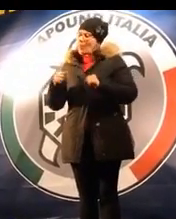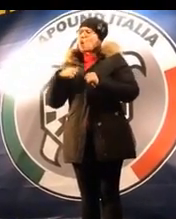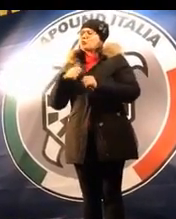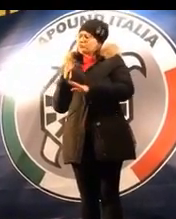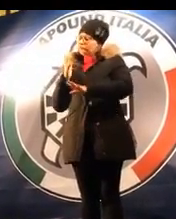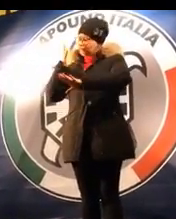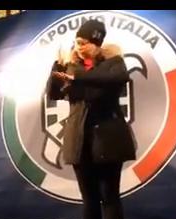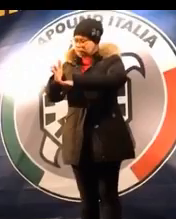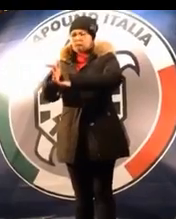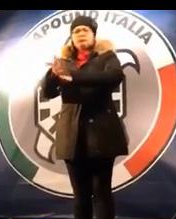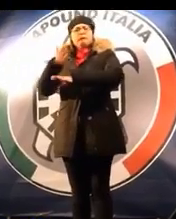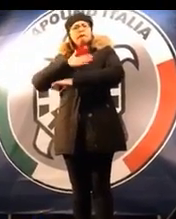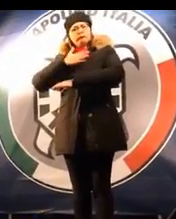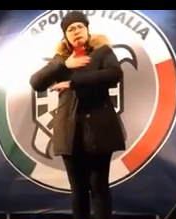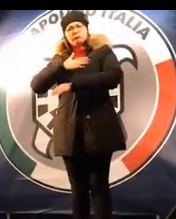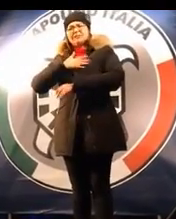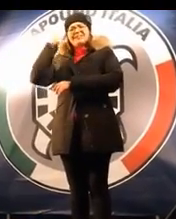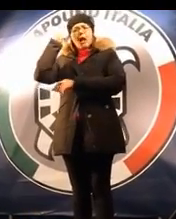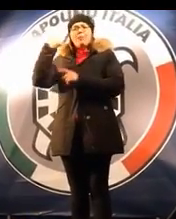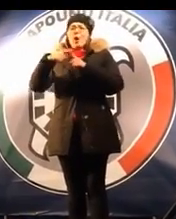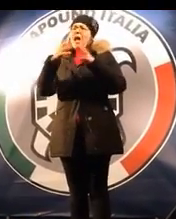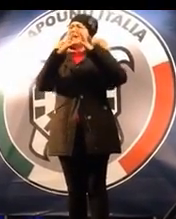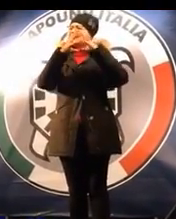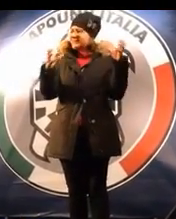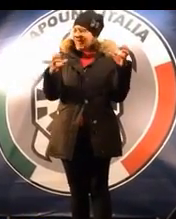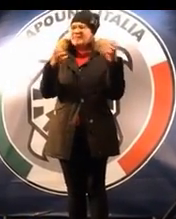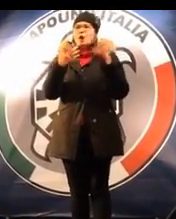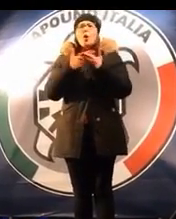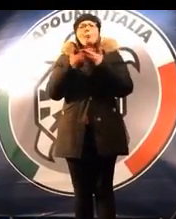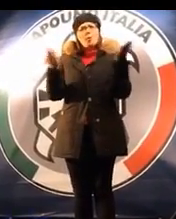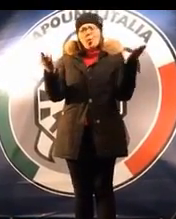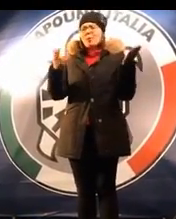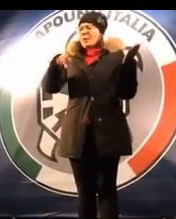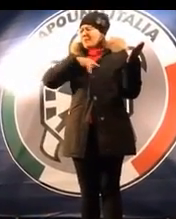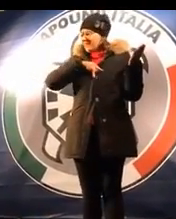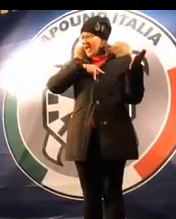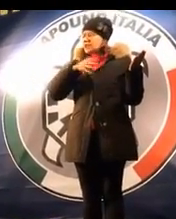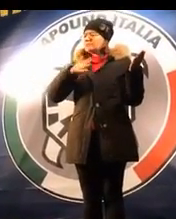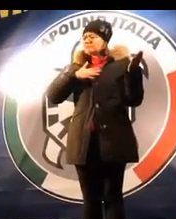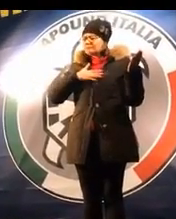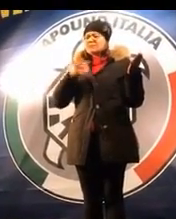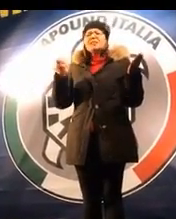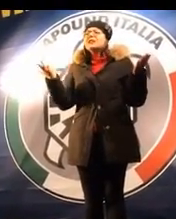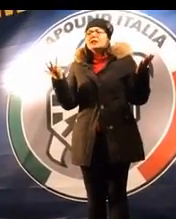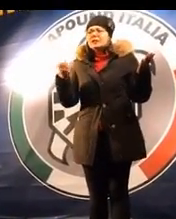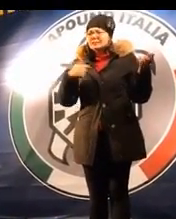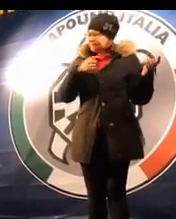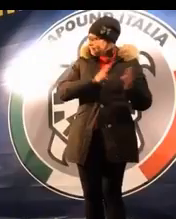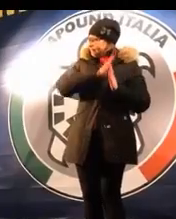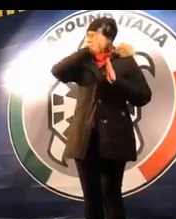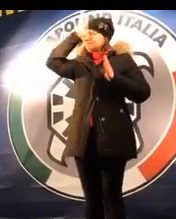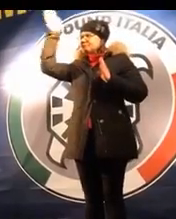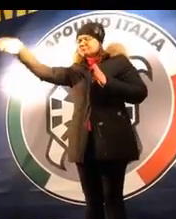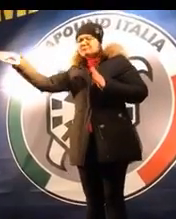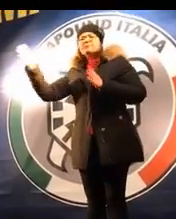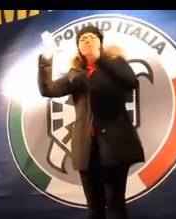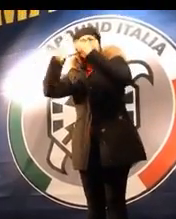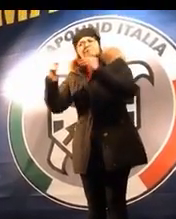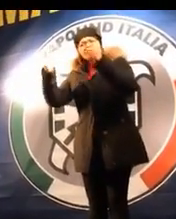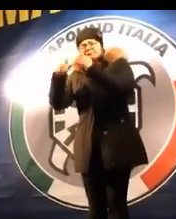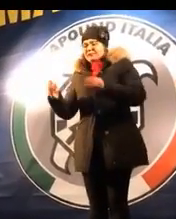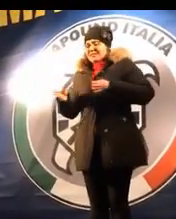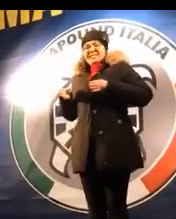nostra nazione, con le nostre aziende pubbliche e private per costruire quelle infrastrutture che mancano inesorabilmente in Africa, perché servono le